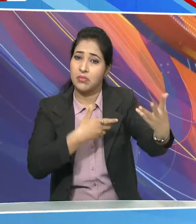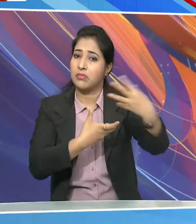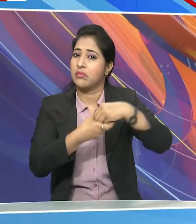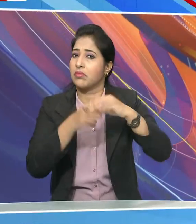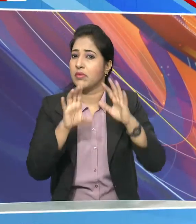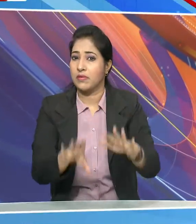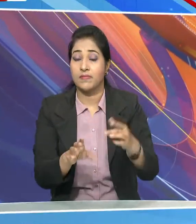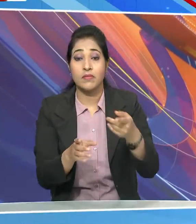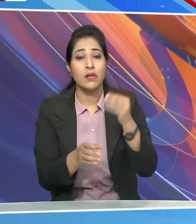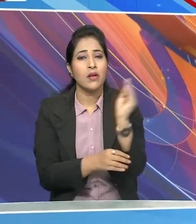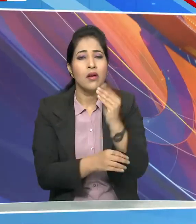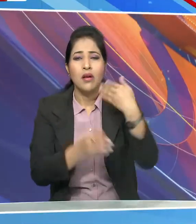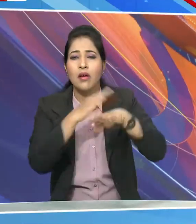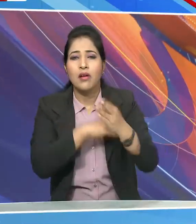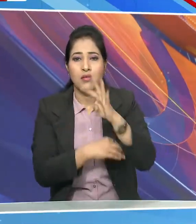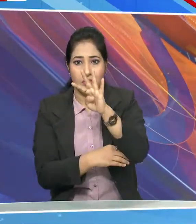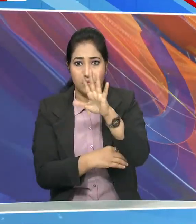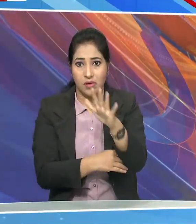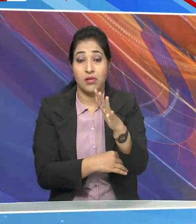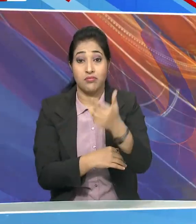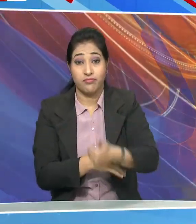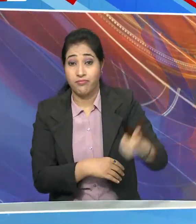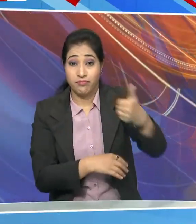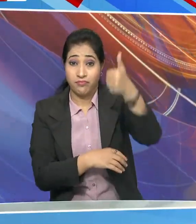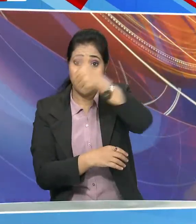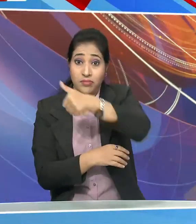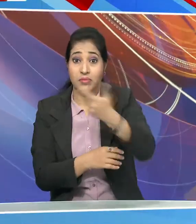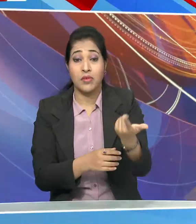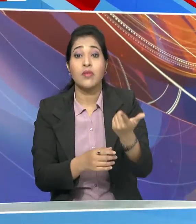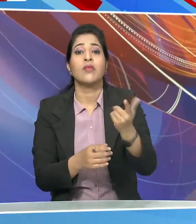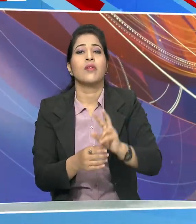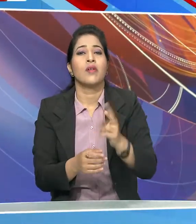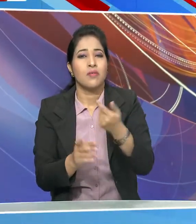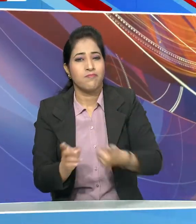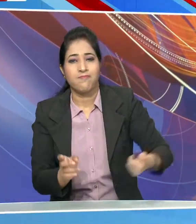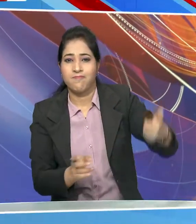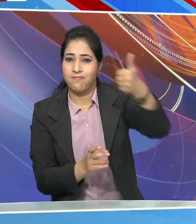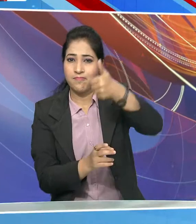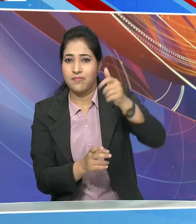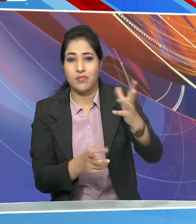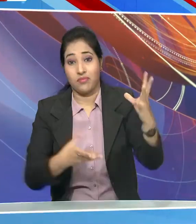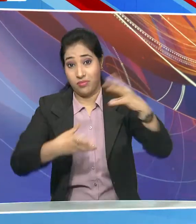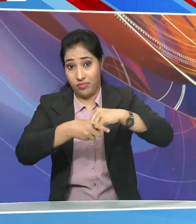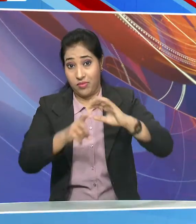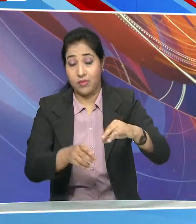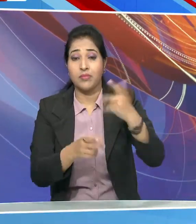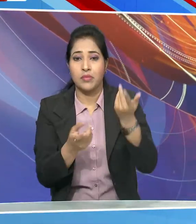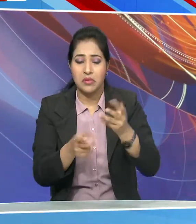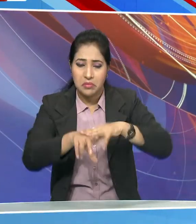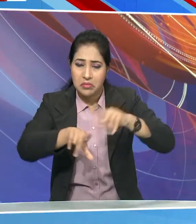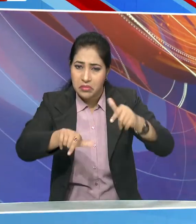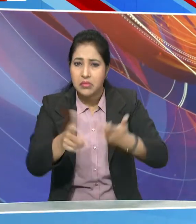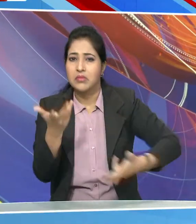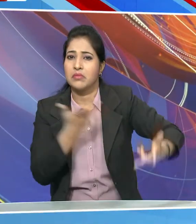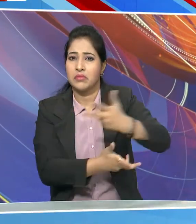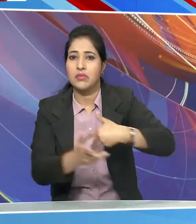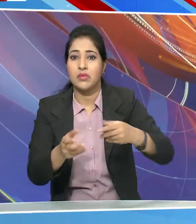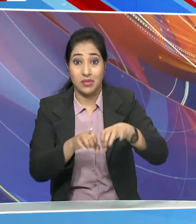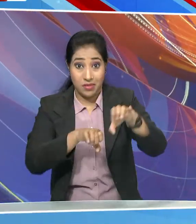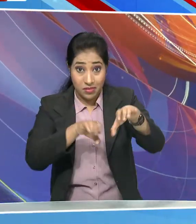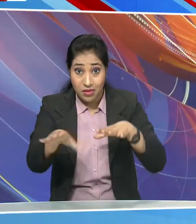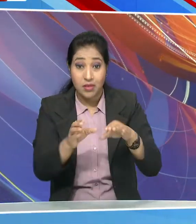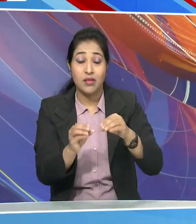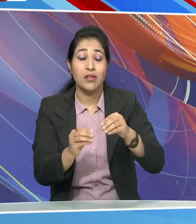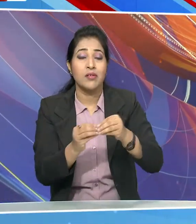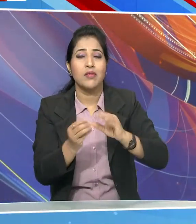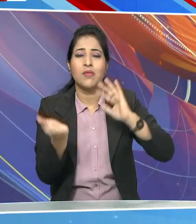इनमें 45 वहां पर और अप महापौर भी शामिल हैं सम्मेलन में भविष्य के लिए वैश्विक शहरी ढांचा